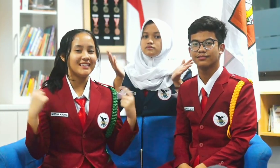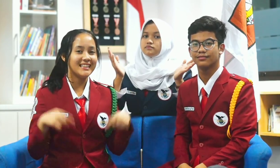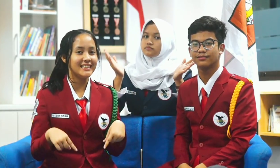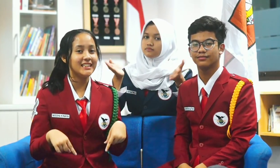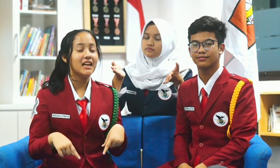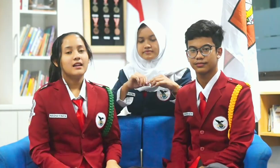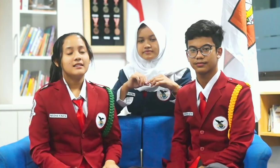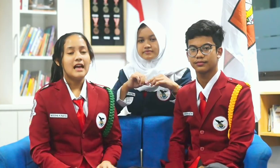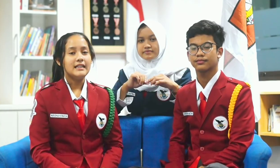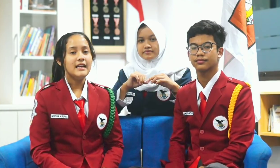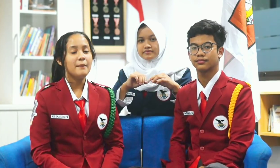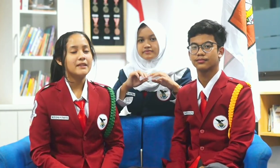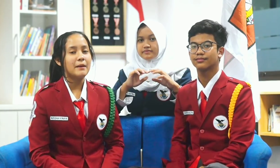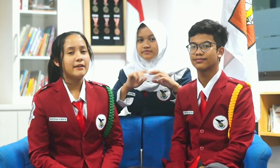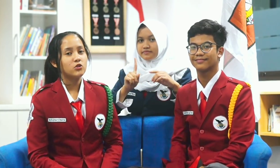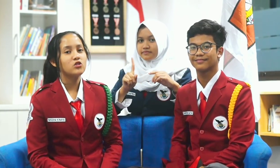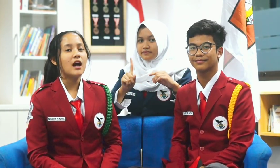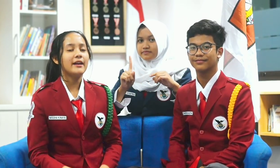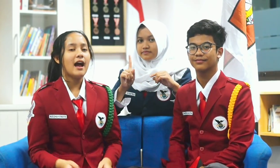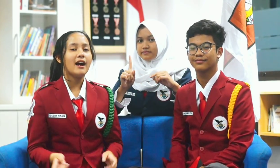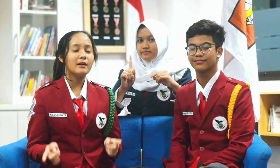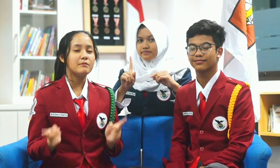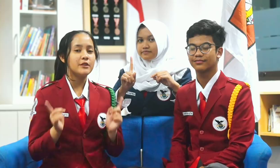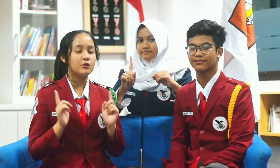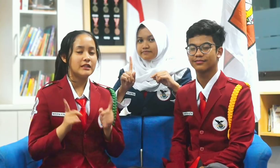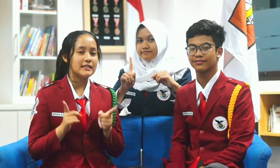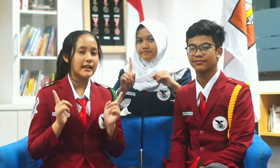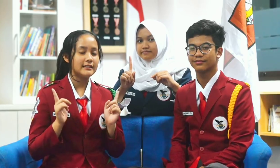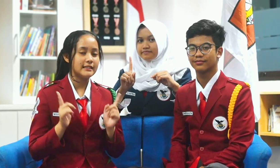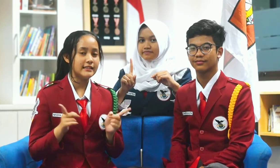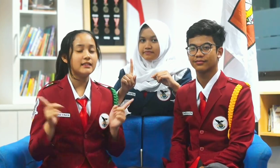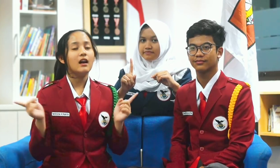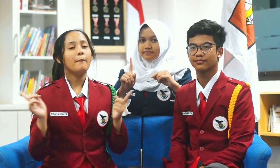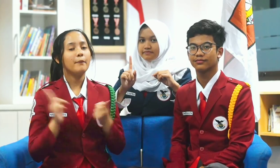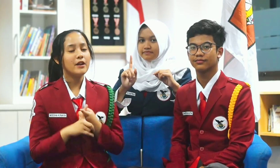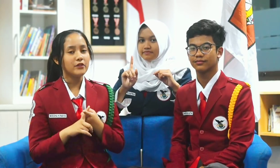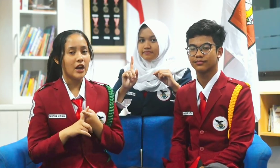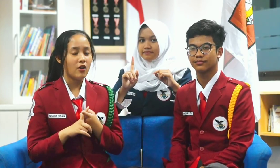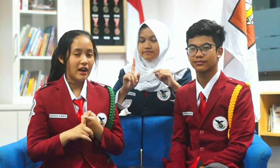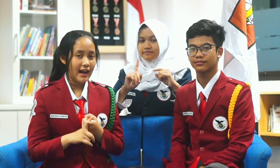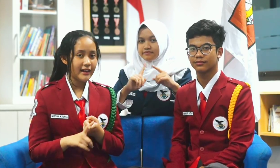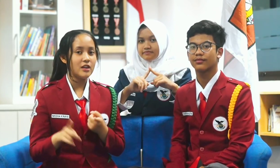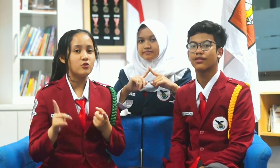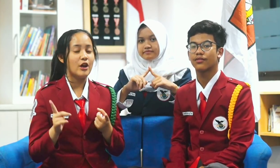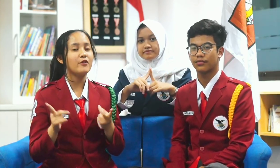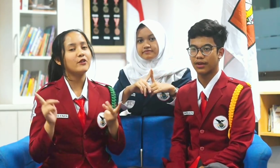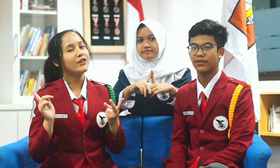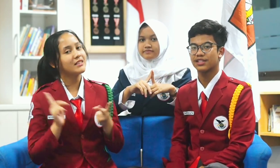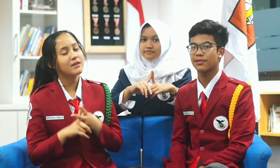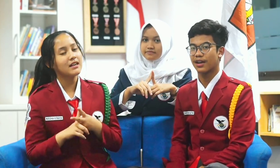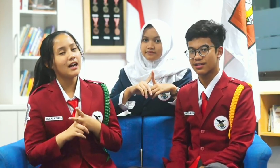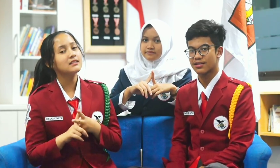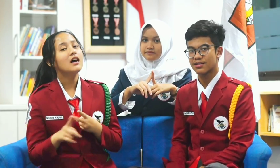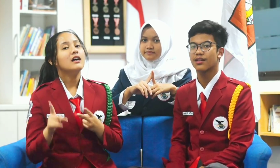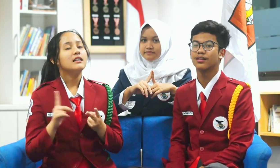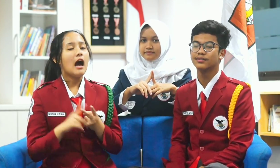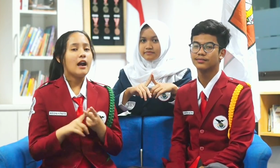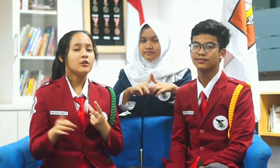ini. Jadi yang pertama itu kalian akan mengikuti seleksi pendaftaran online dan juga verifikasi berkas. Nah, kalian tuh